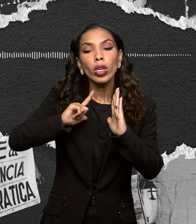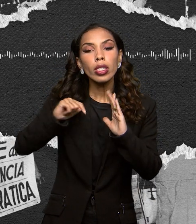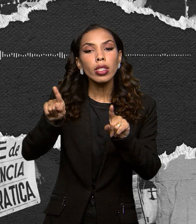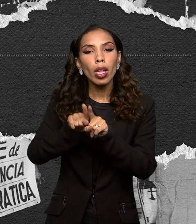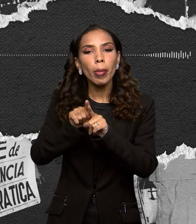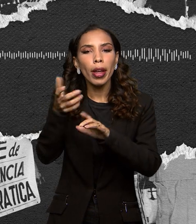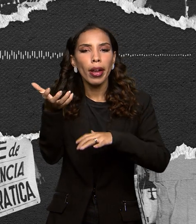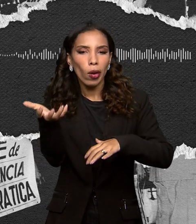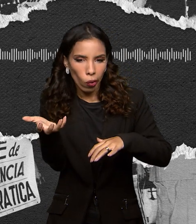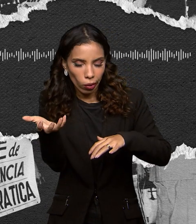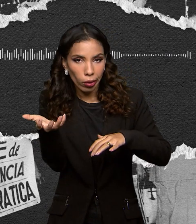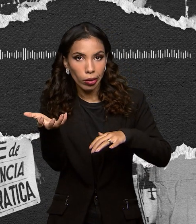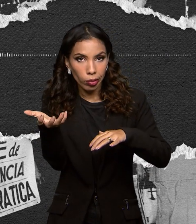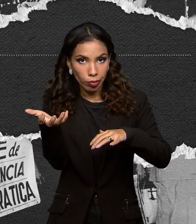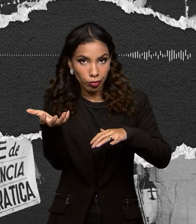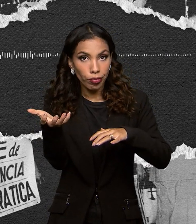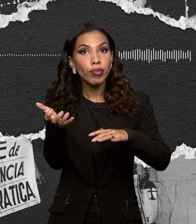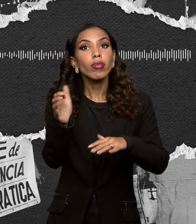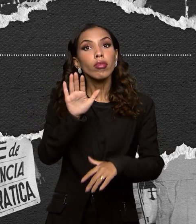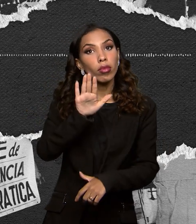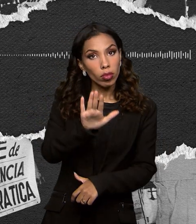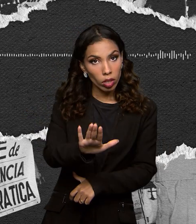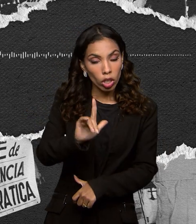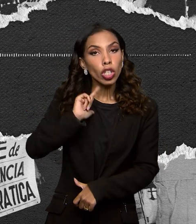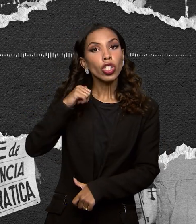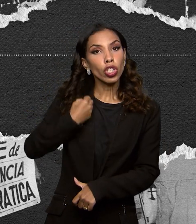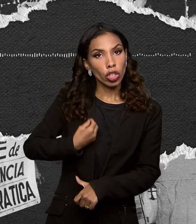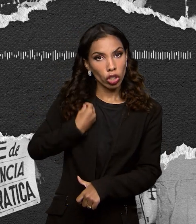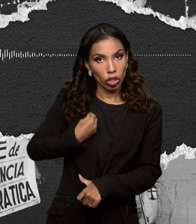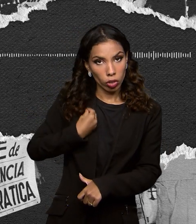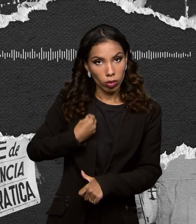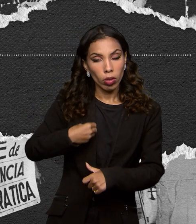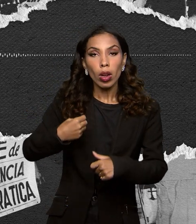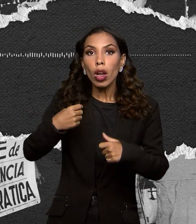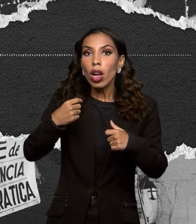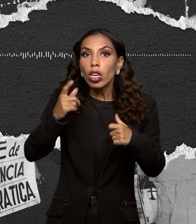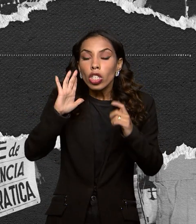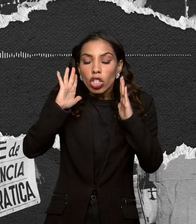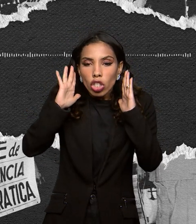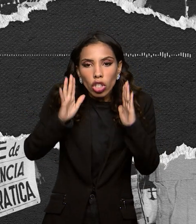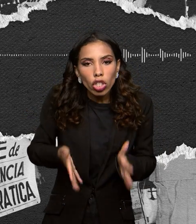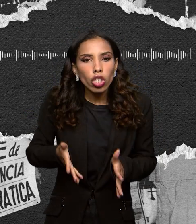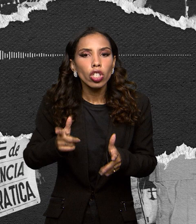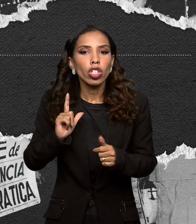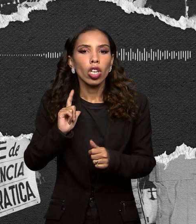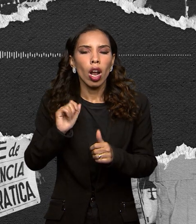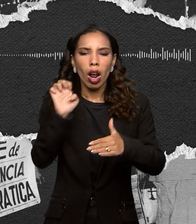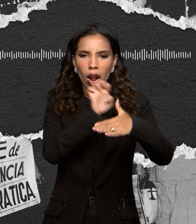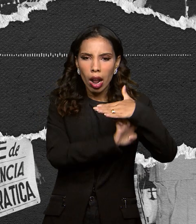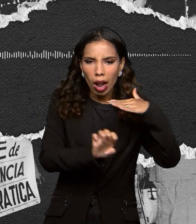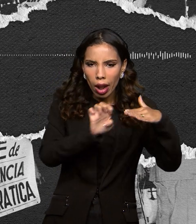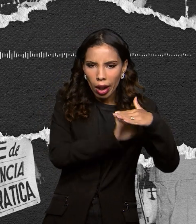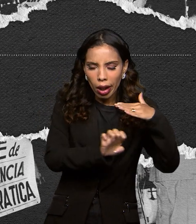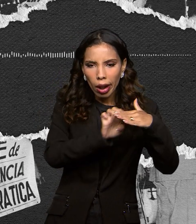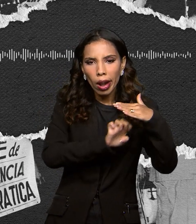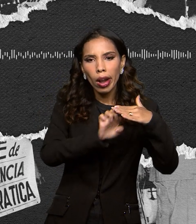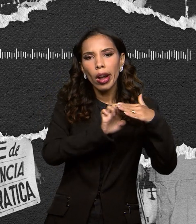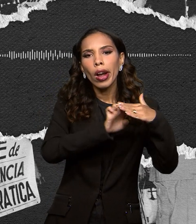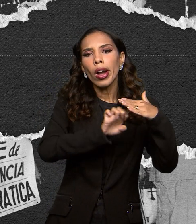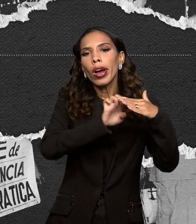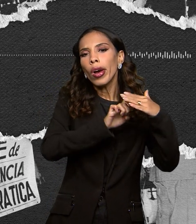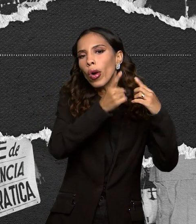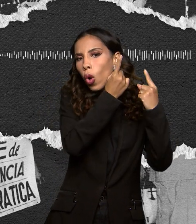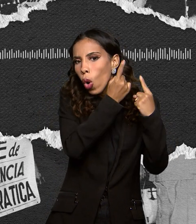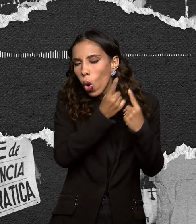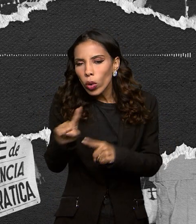Congresso Nacional. Embora houvesse igualmente nesse momento já setores do empresariado contrários ao plano